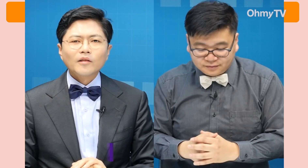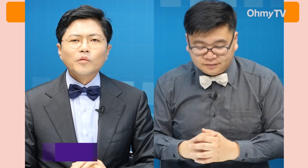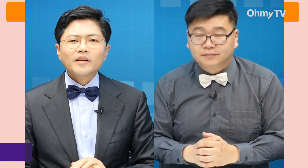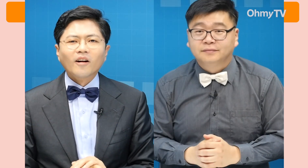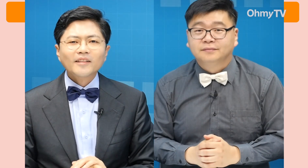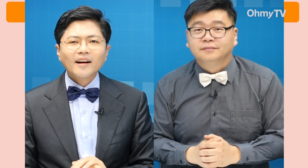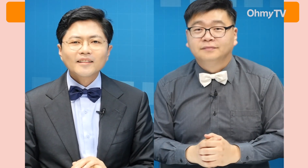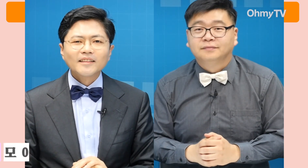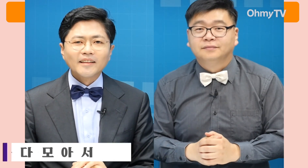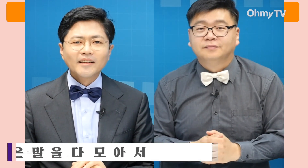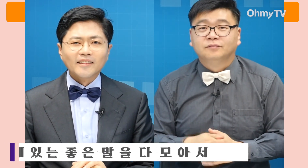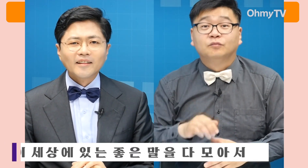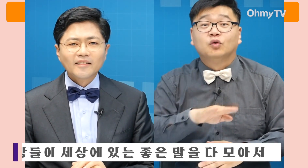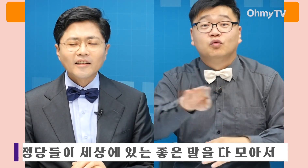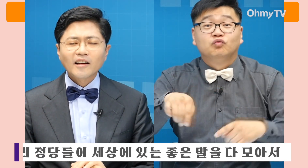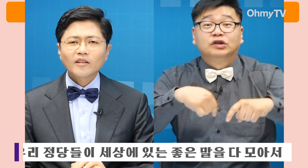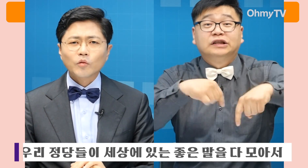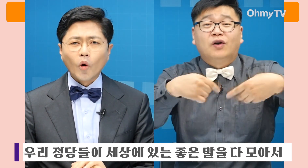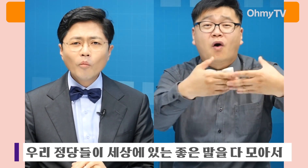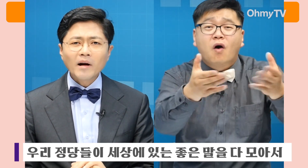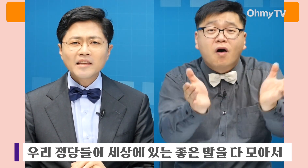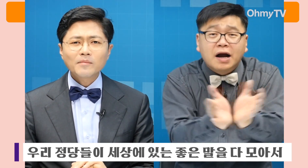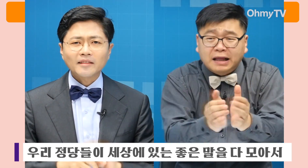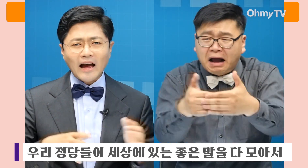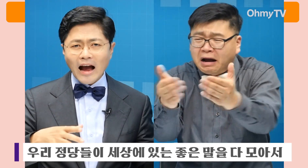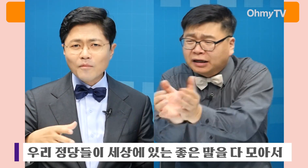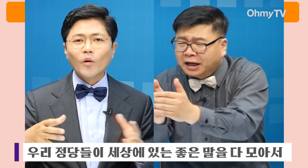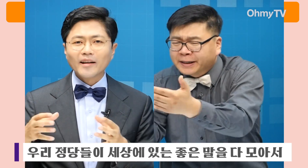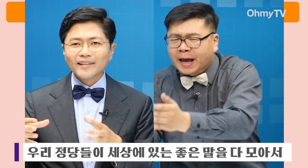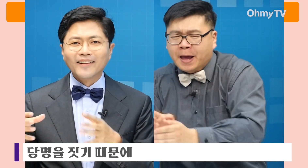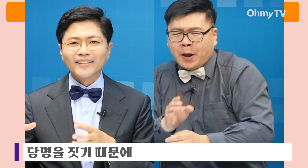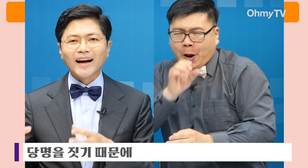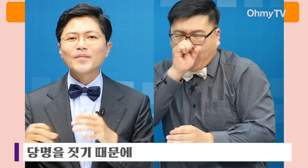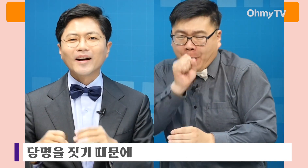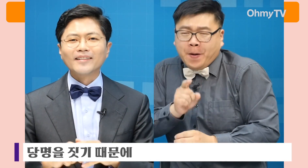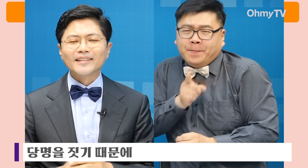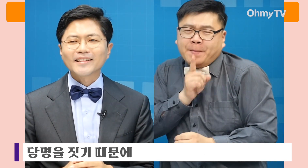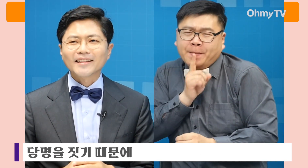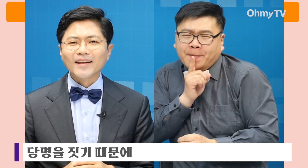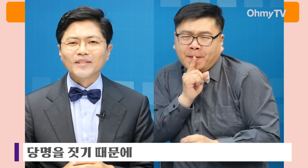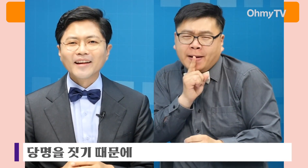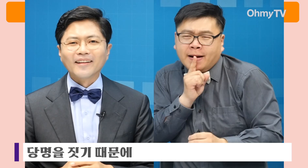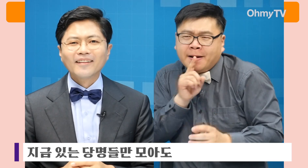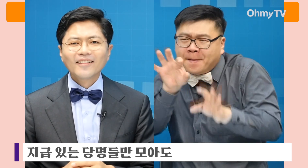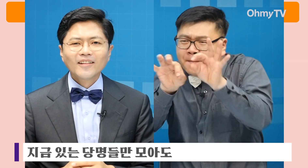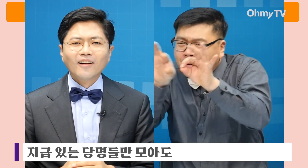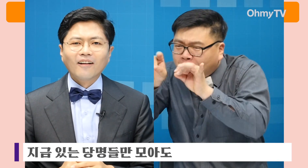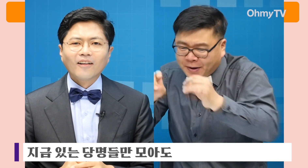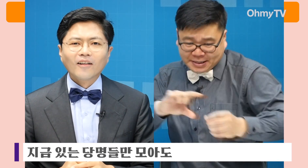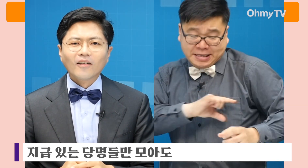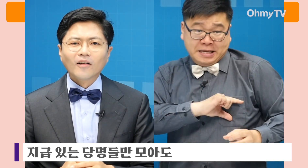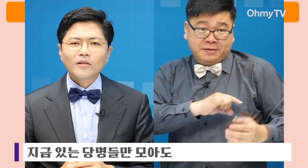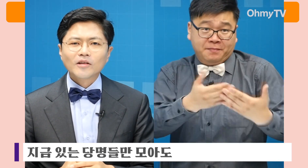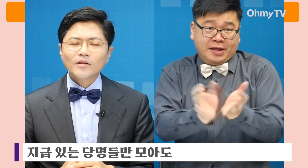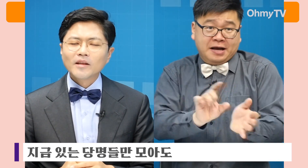우리 정당들이 세상에서 좋은 말들만 다 모아서 당명을 짓기 때문에 지금